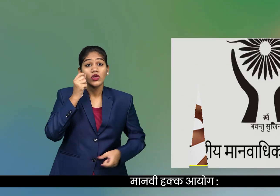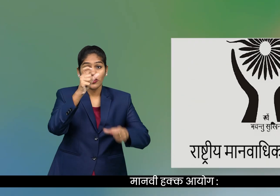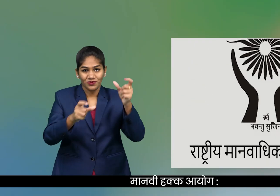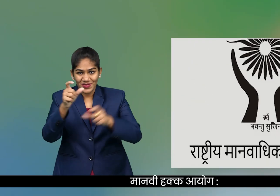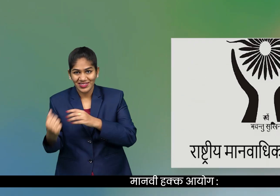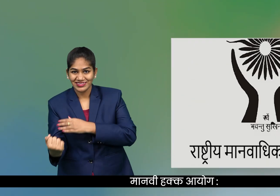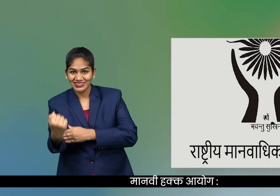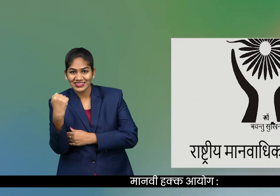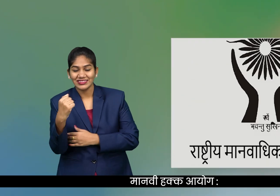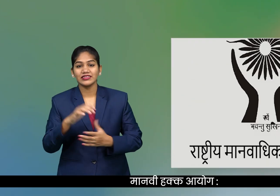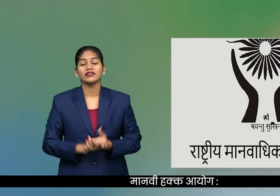मानवी हक्क आयोग.